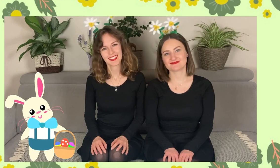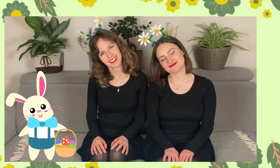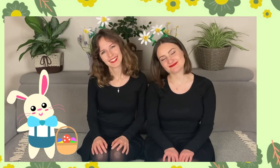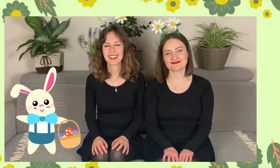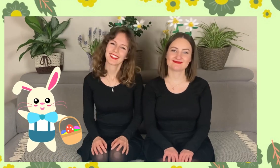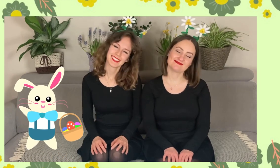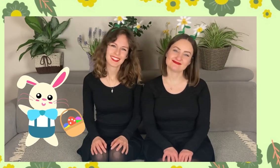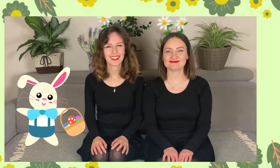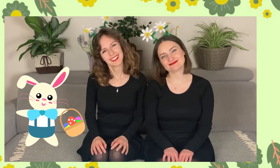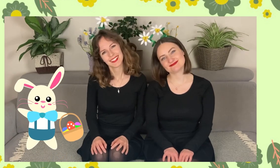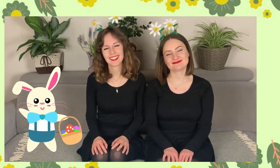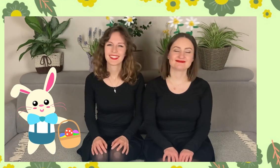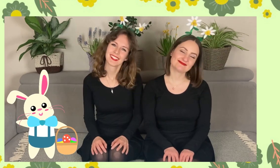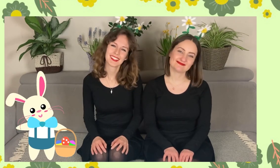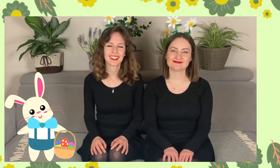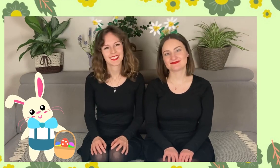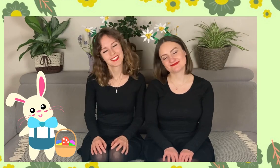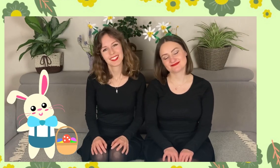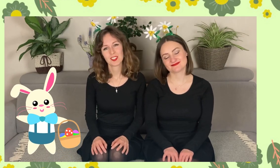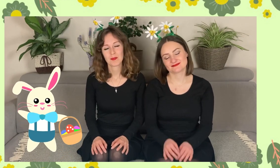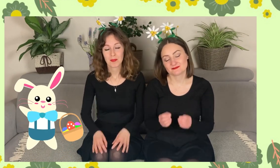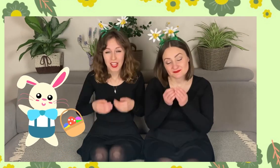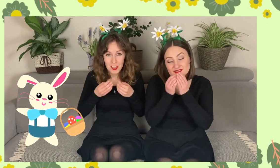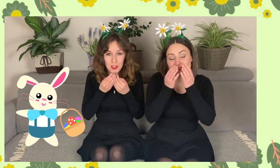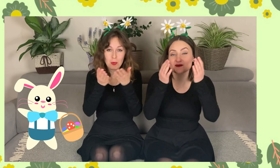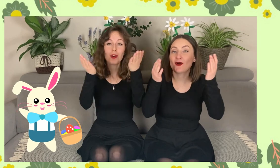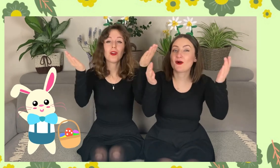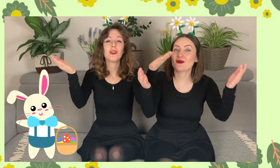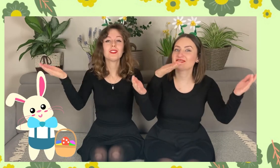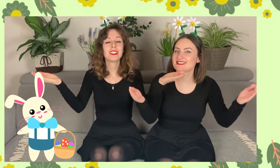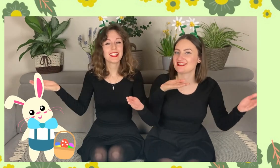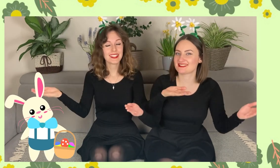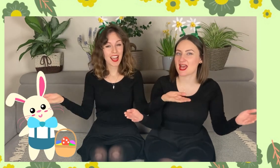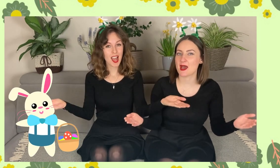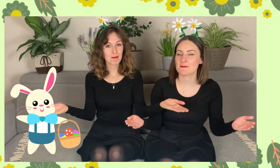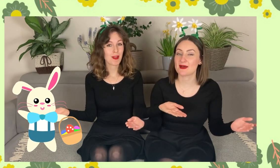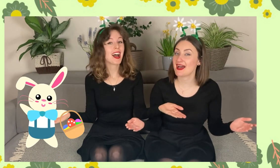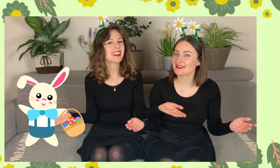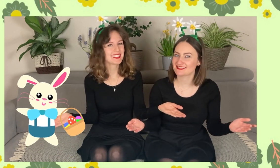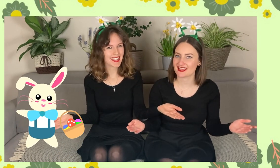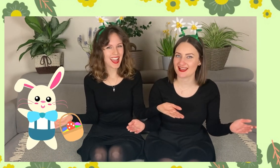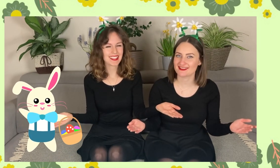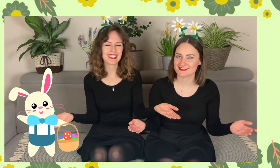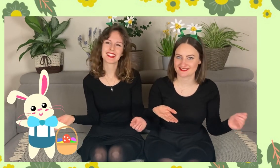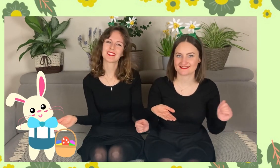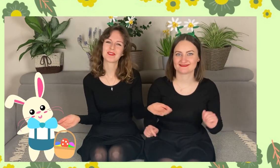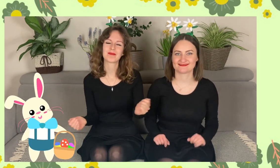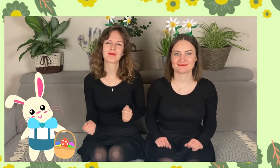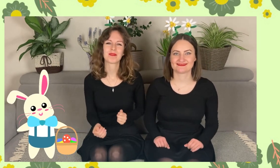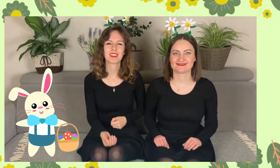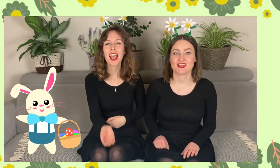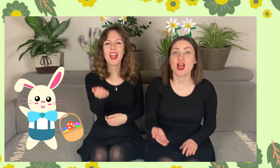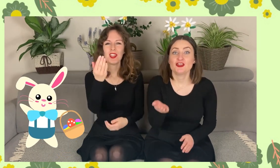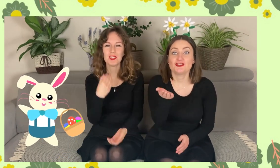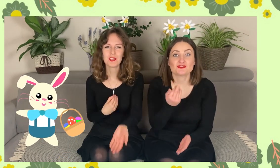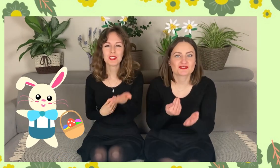Muzyka Słodkie zapach ciast, Miesz do